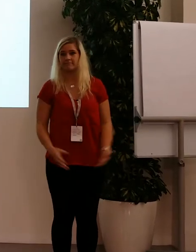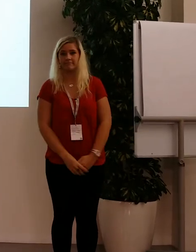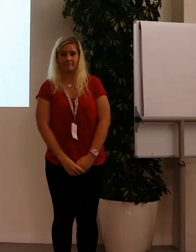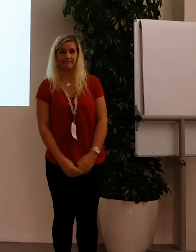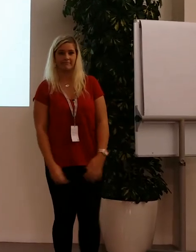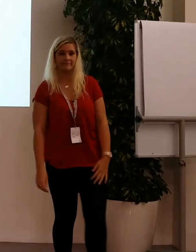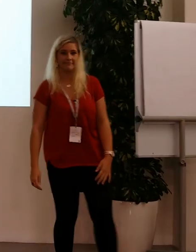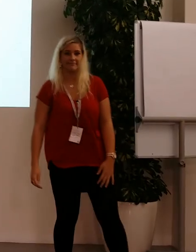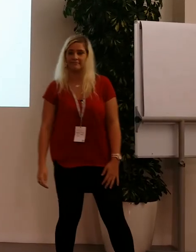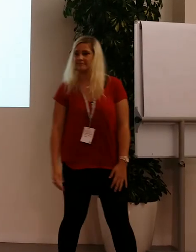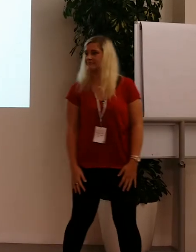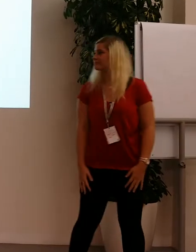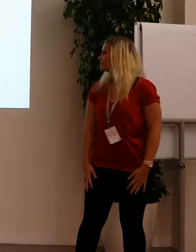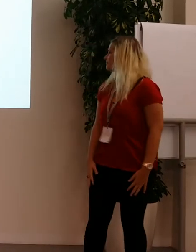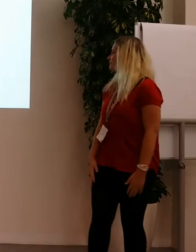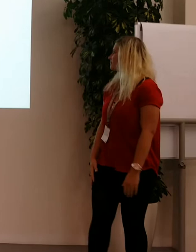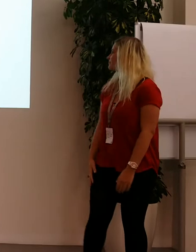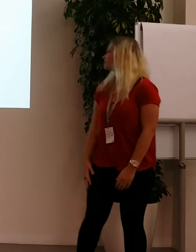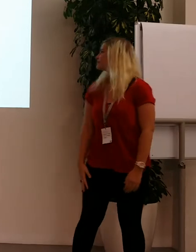to vyřešit?